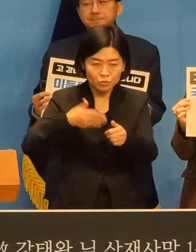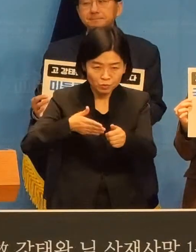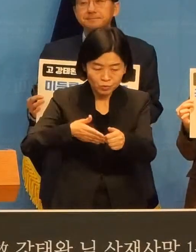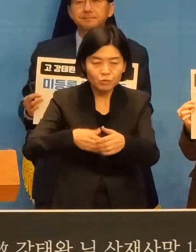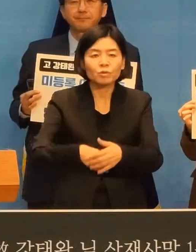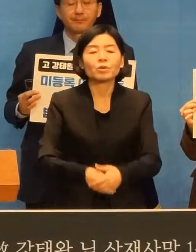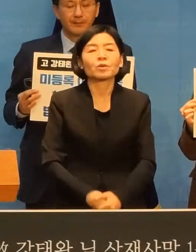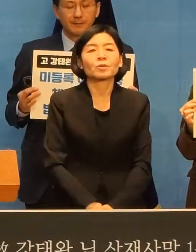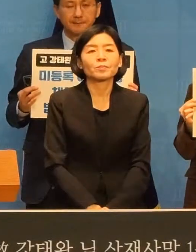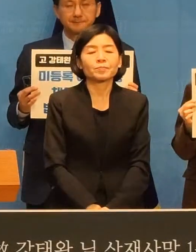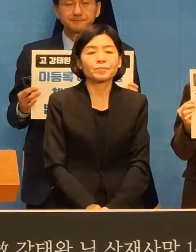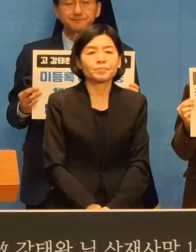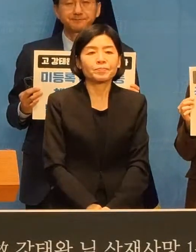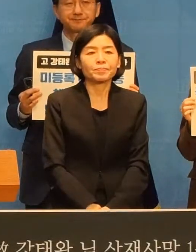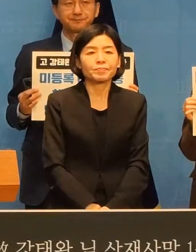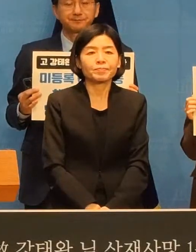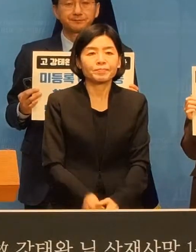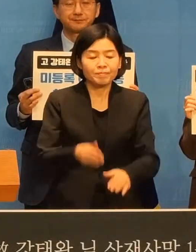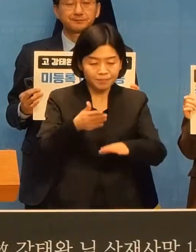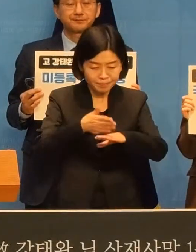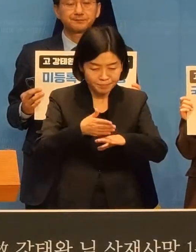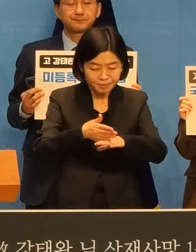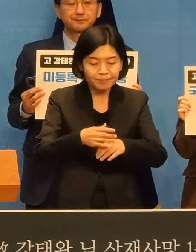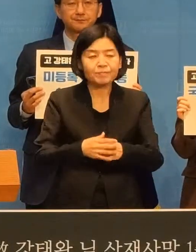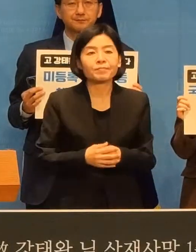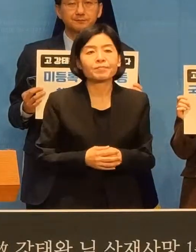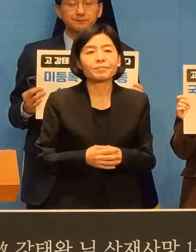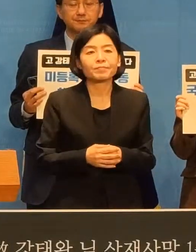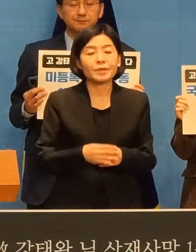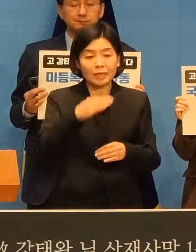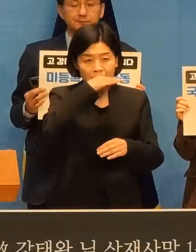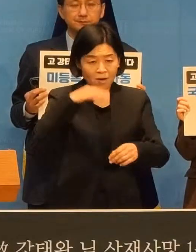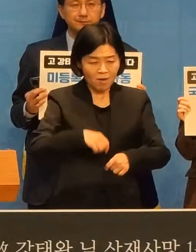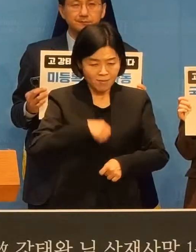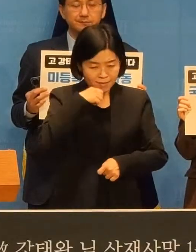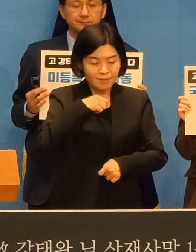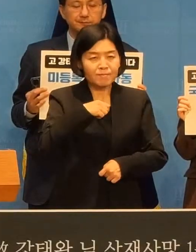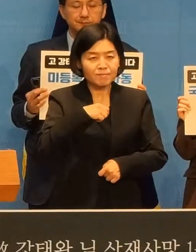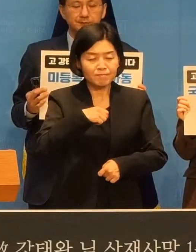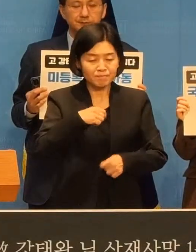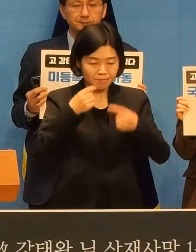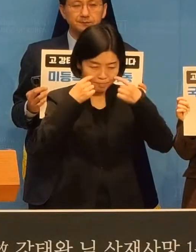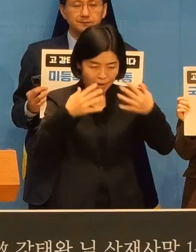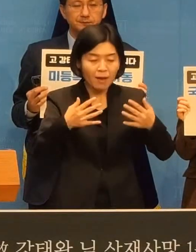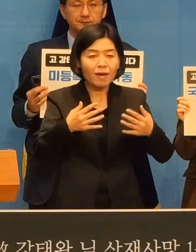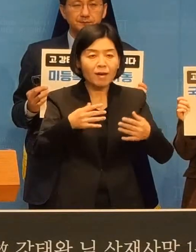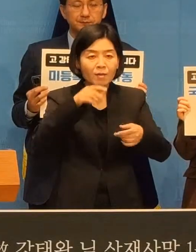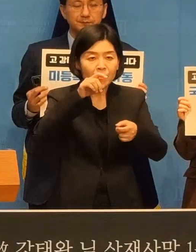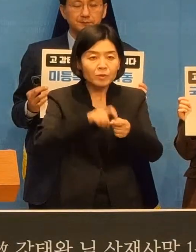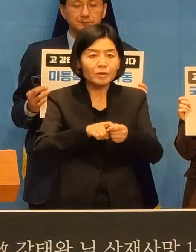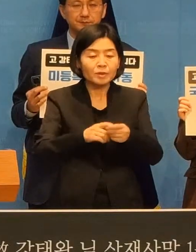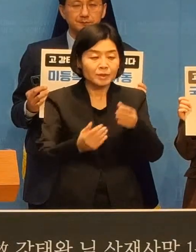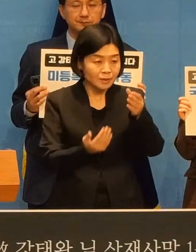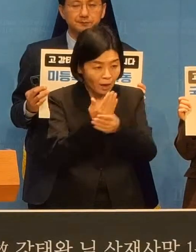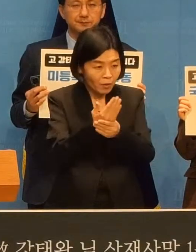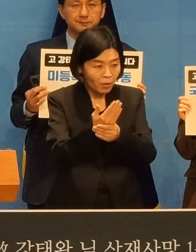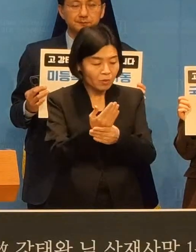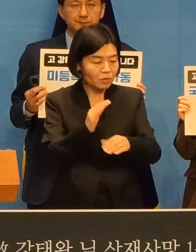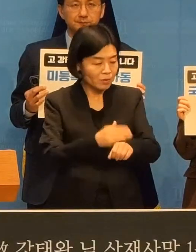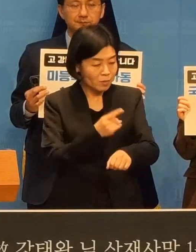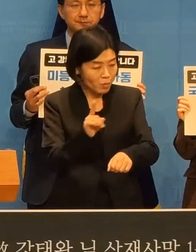네, 최정규 변호사님 감사합니다. 정의가 지연되지 않도록 사고의 책임 소재가 조속히 밝혀지길